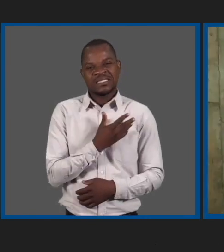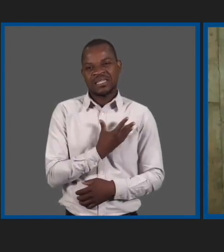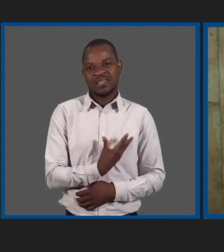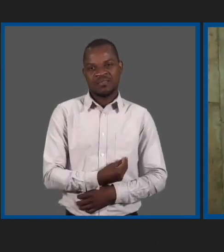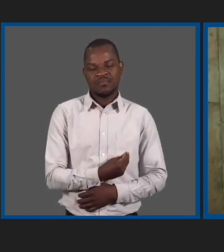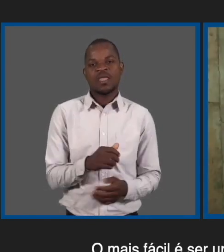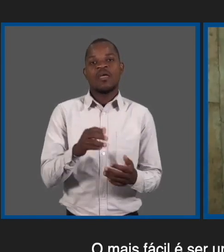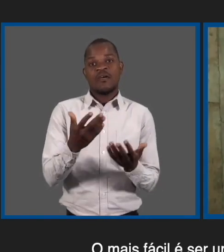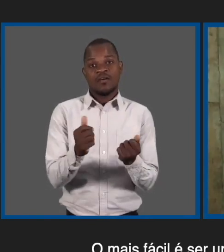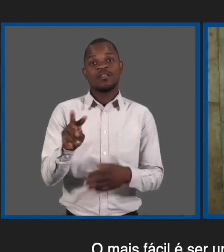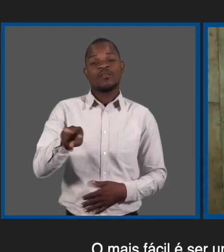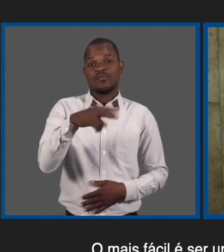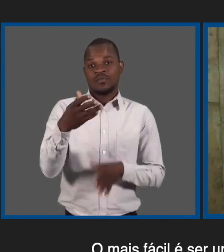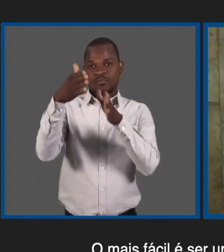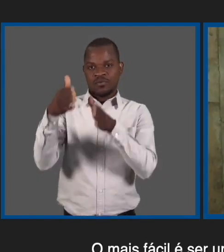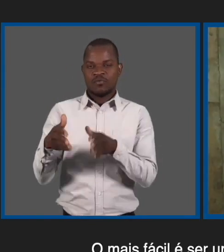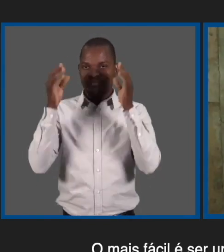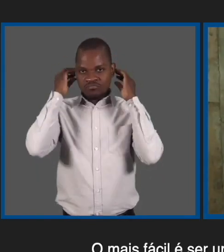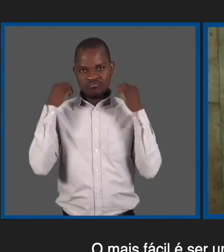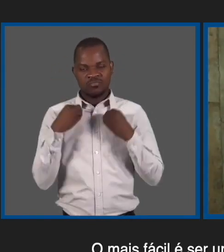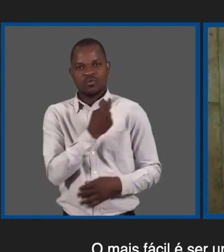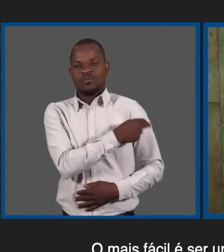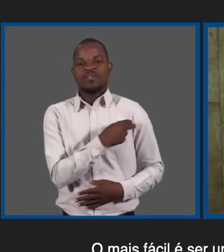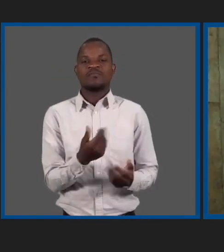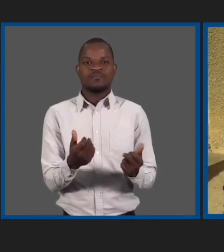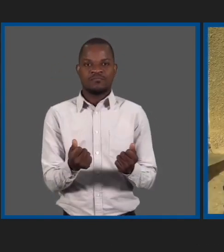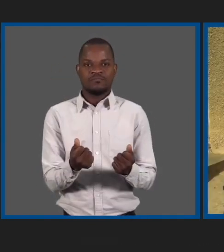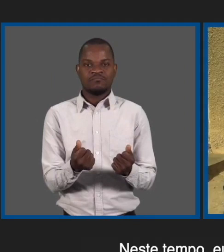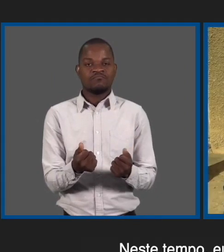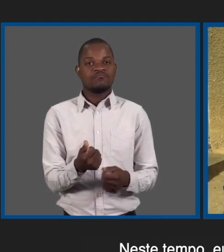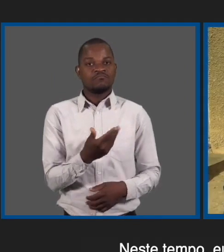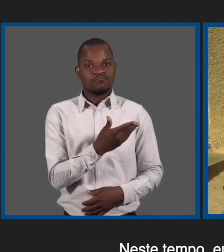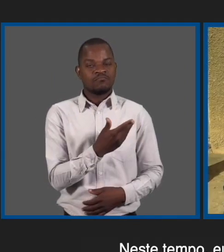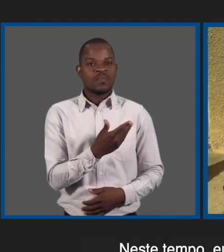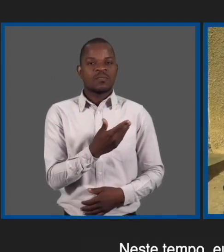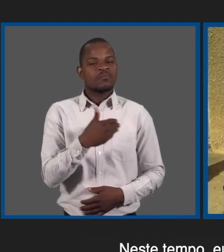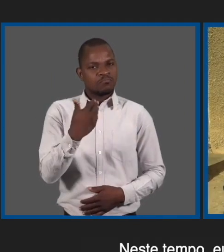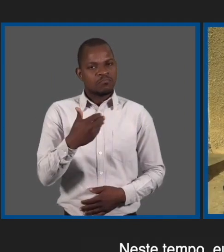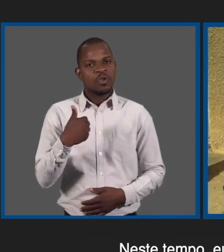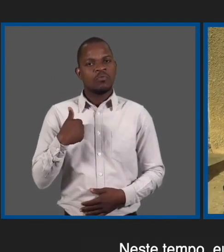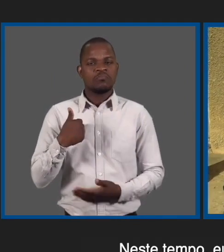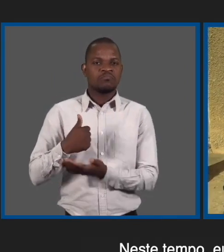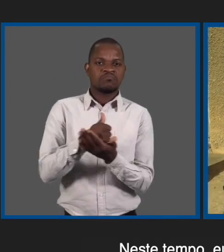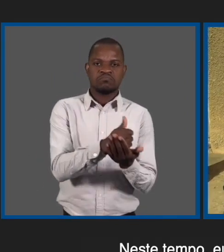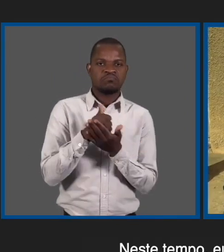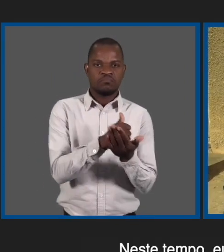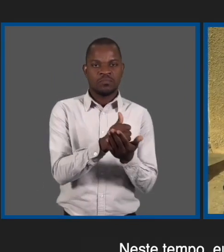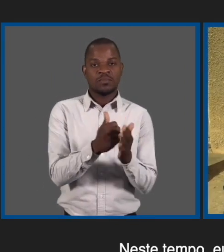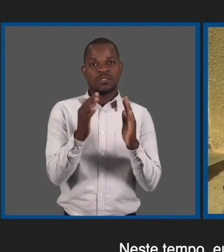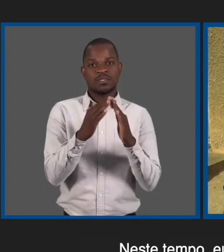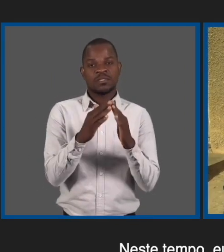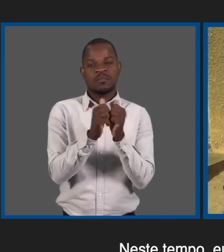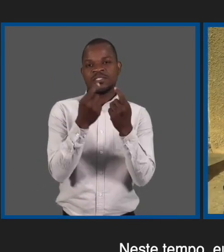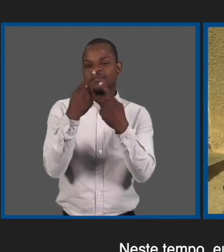vende. Mais fácil é outra pessoa lhe fazer do que eu sei que é a mãe. Neste tempo eu faço a ele aqui em casa, mas é